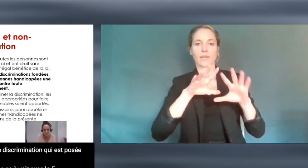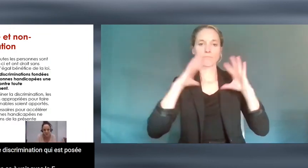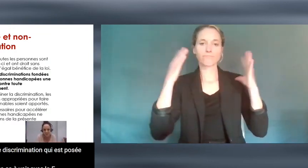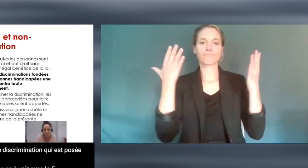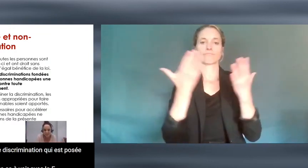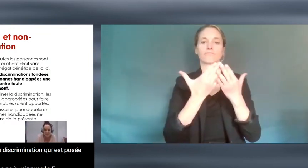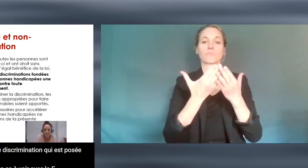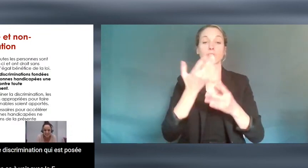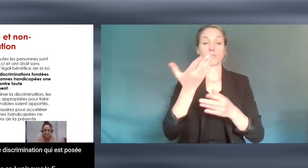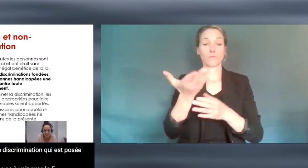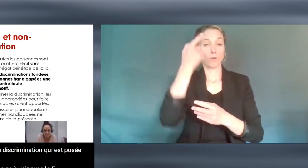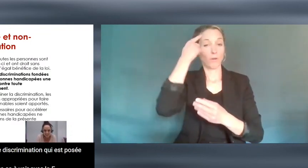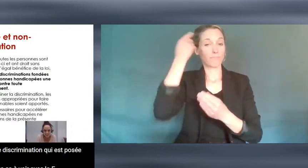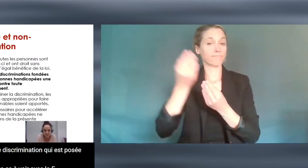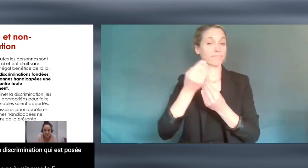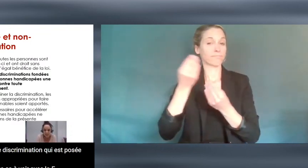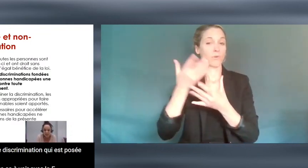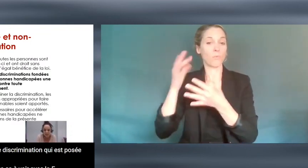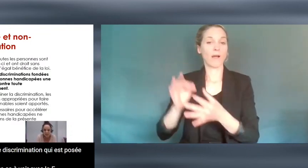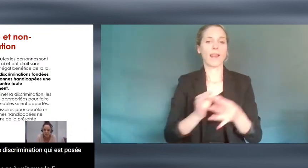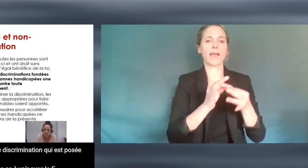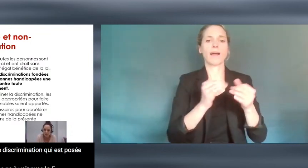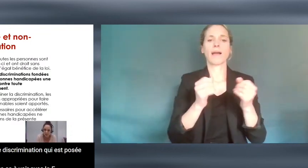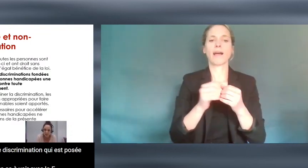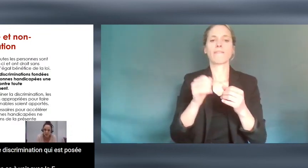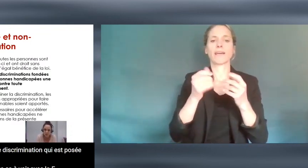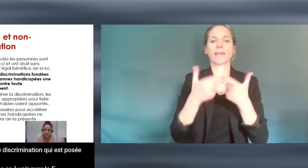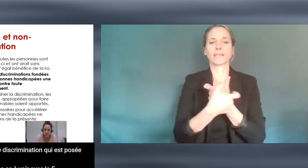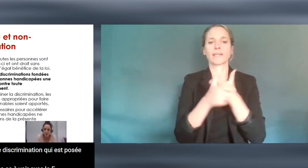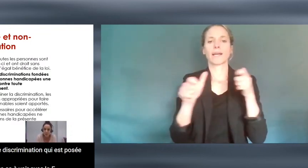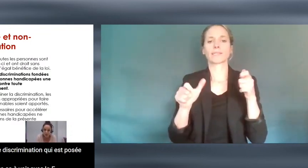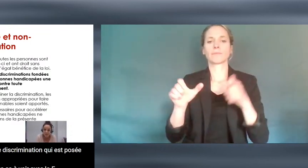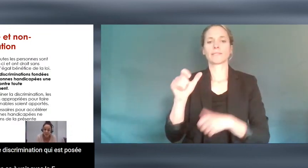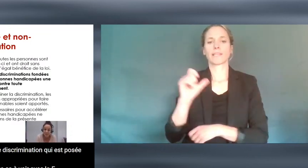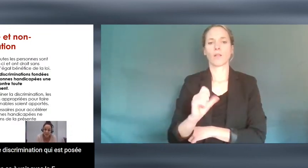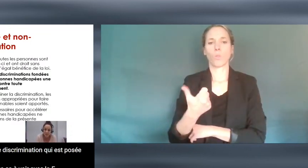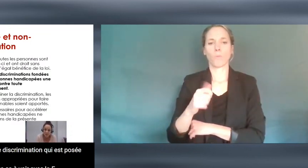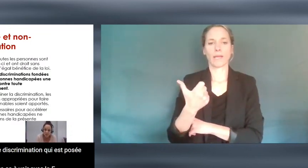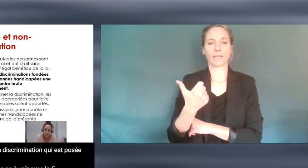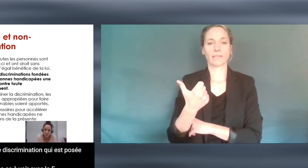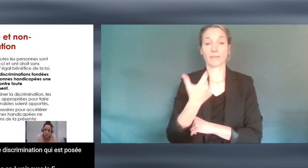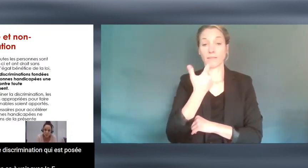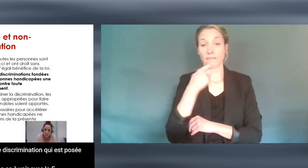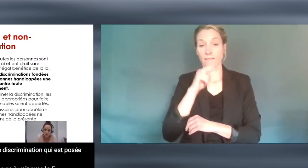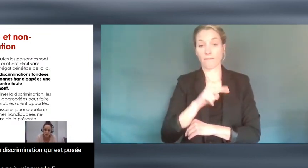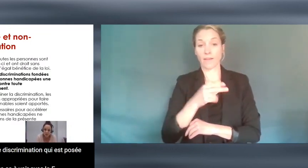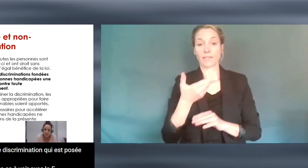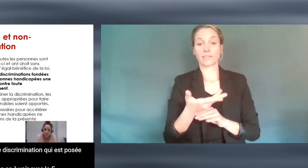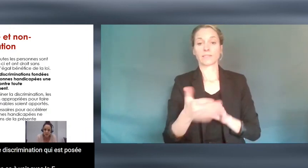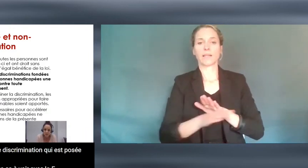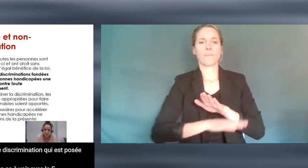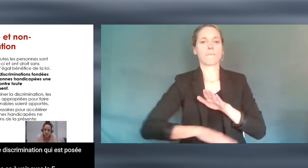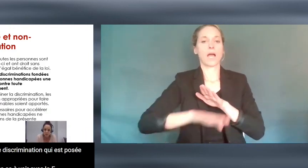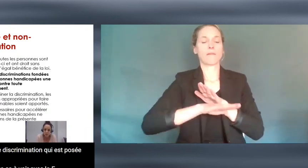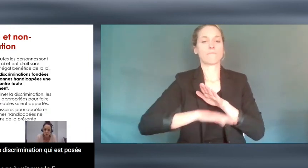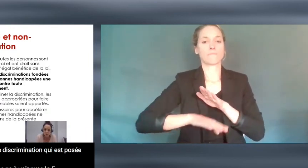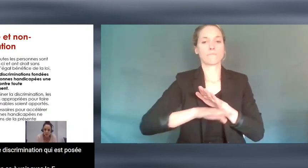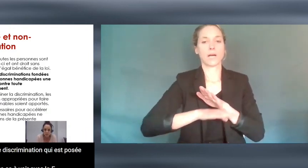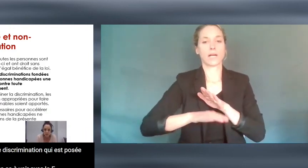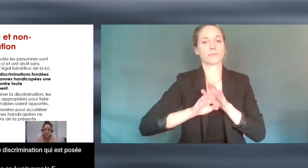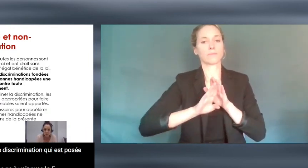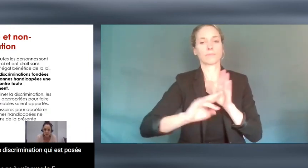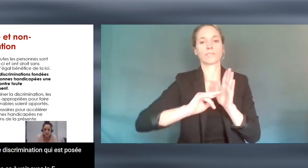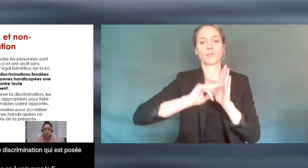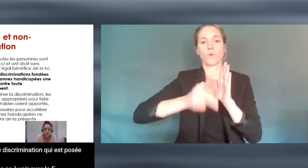ça a à voir avec la e-accessibility? Mais en quelque sorte, c'est la base de ce que contient la Convention des